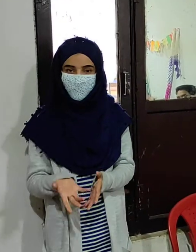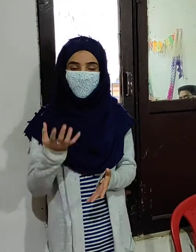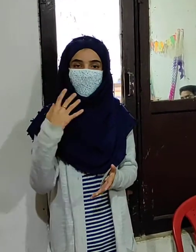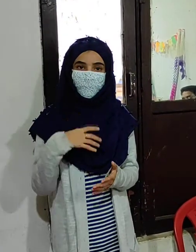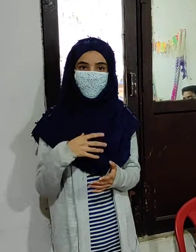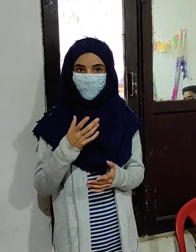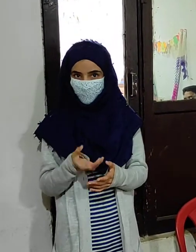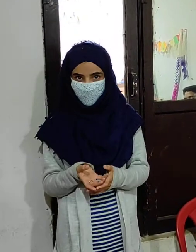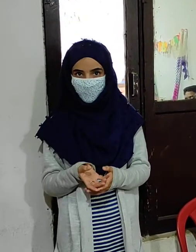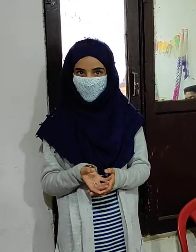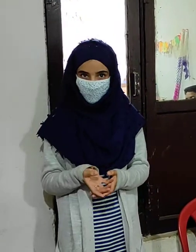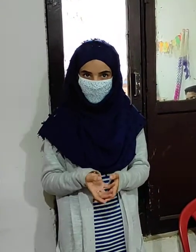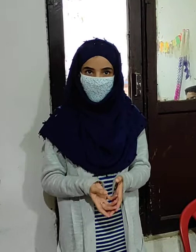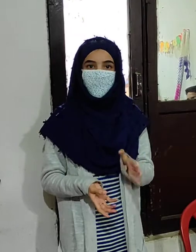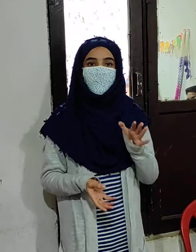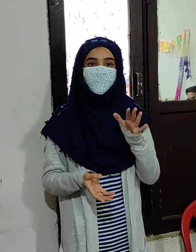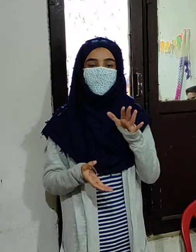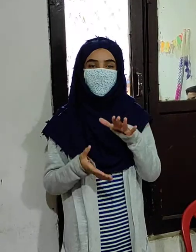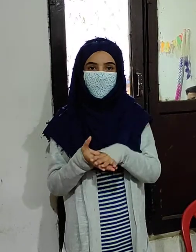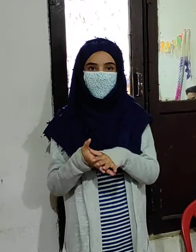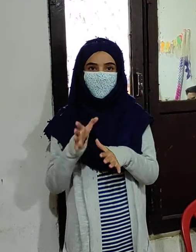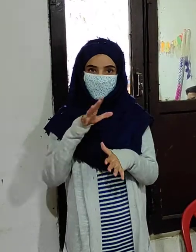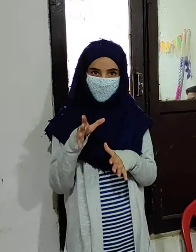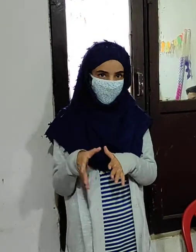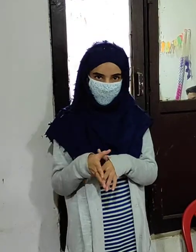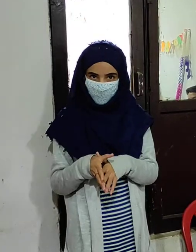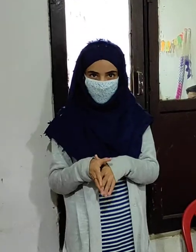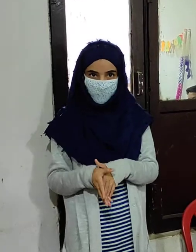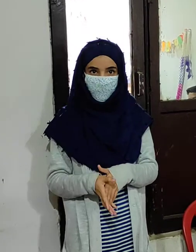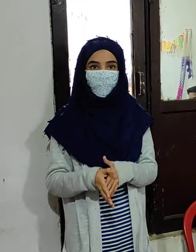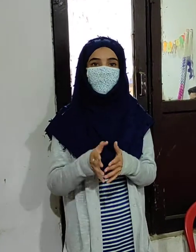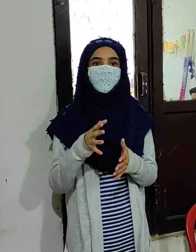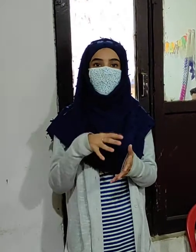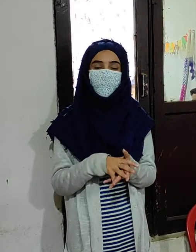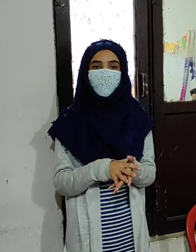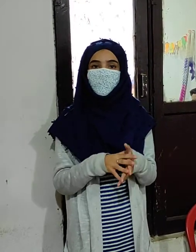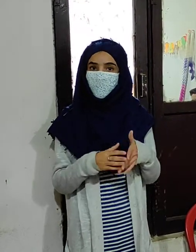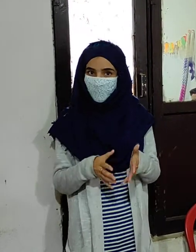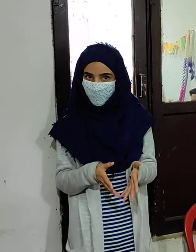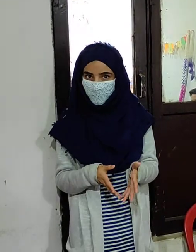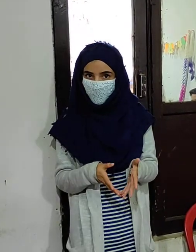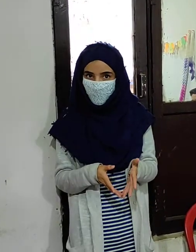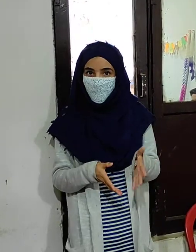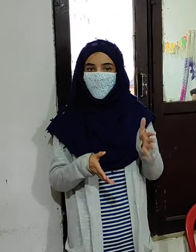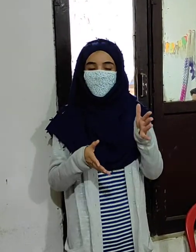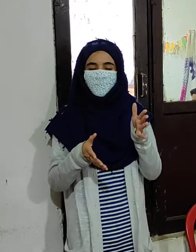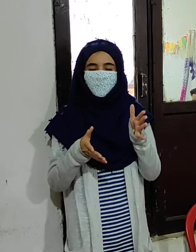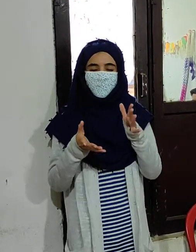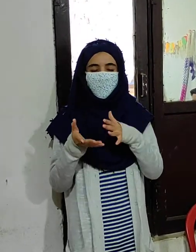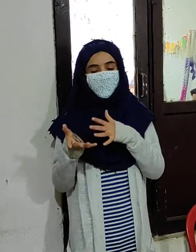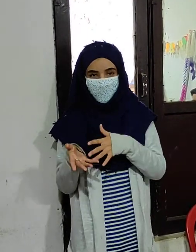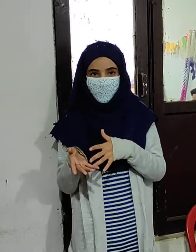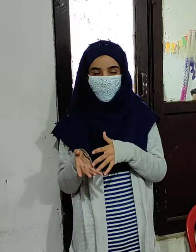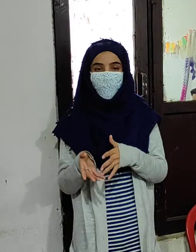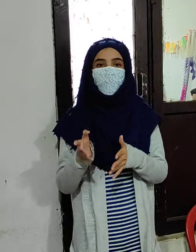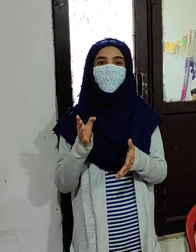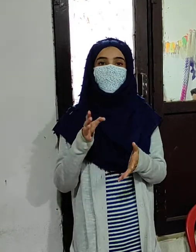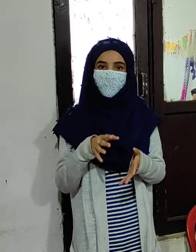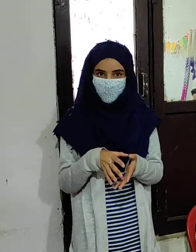एक आउटर कवरिंग भी बनाता है हमारे प्लाज्मा मेम्ब्रेन के लिए, और सेल वॉल शेप भी देता है हमारे सेल्स को और प्रोटेक्ट